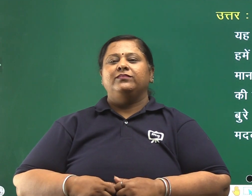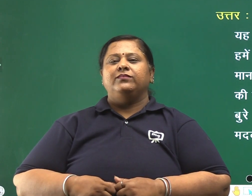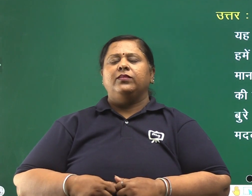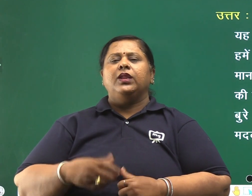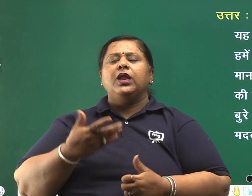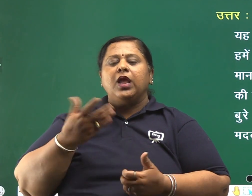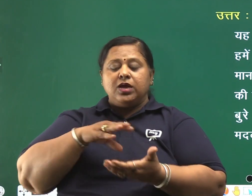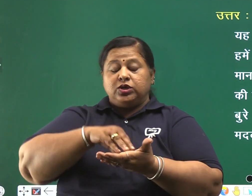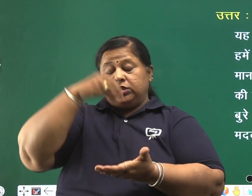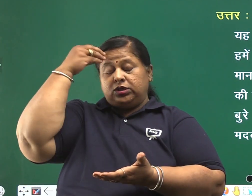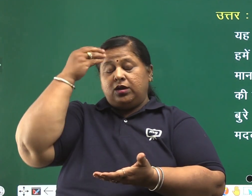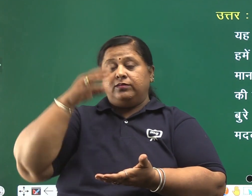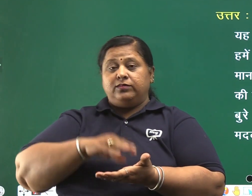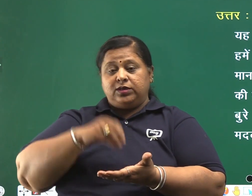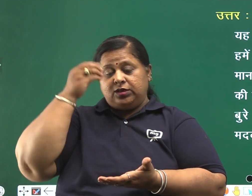क्या शिक्षा